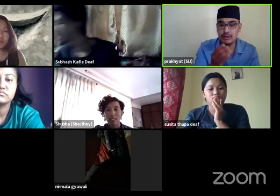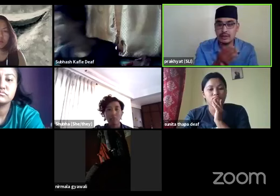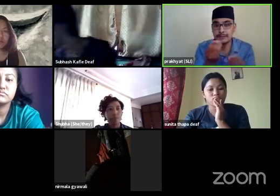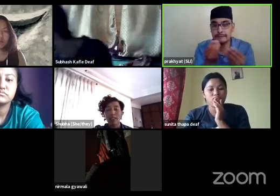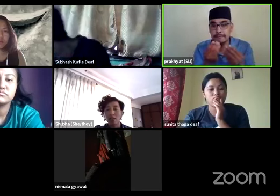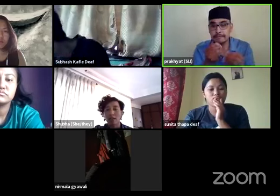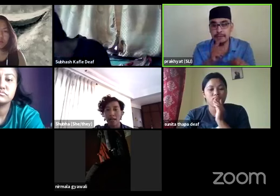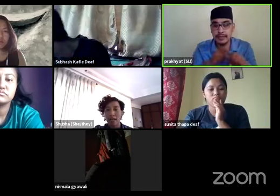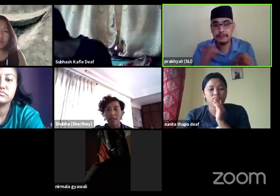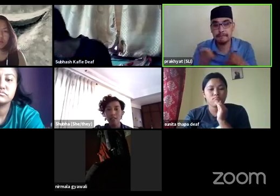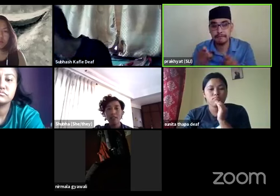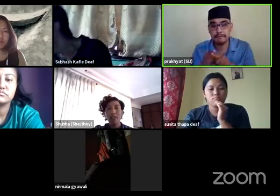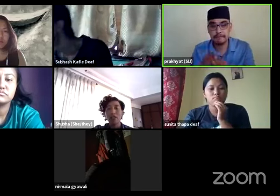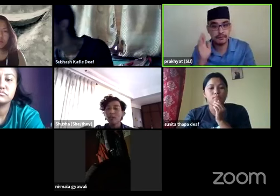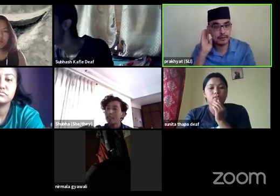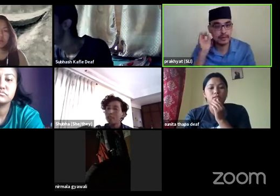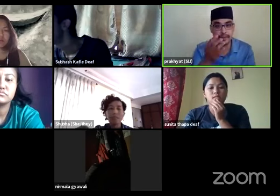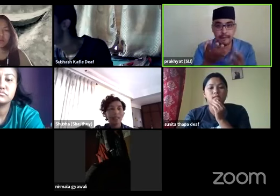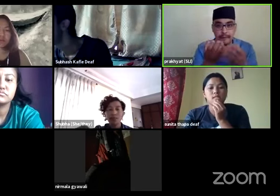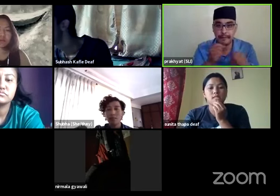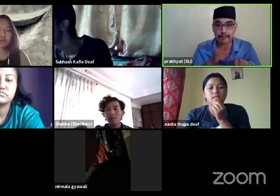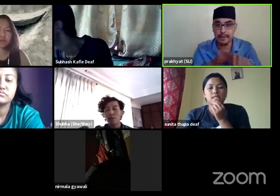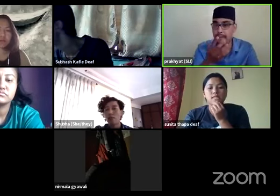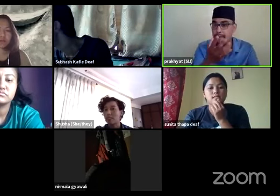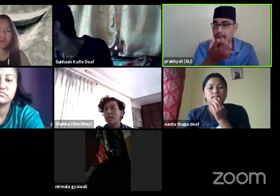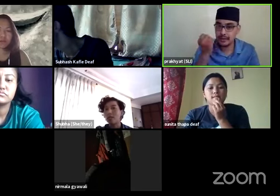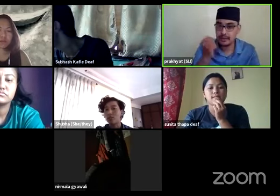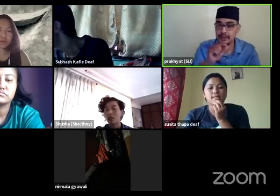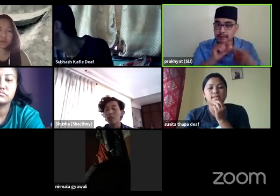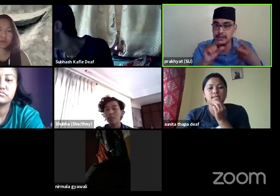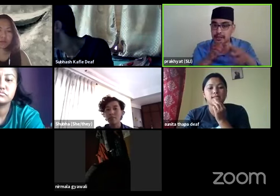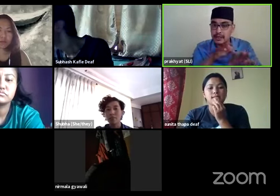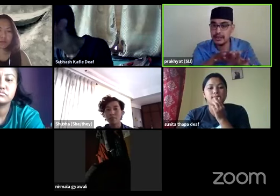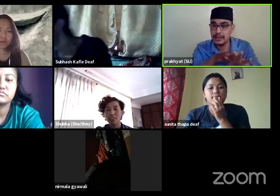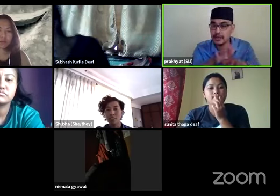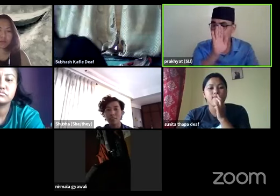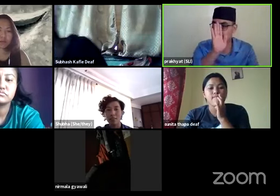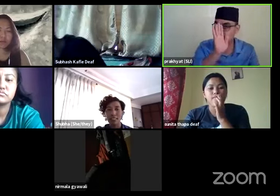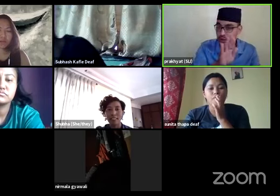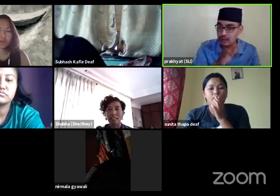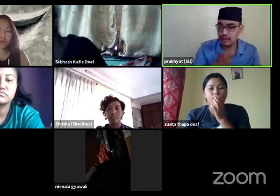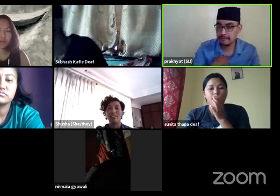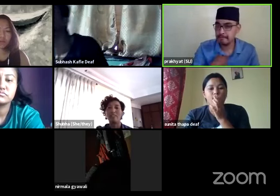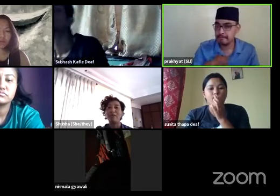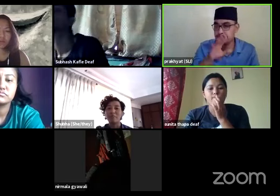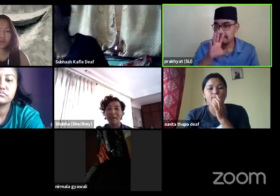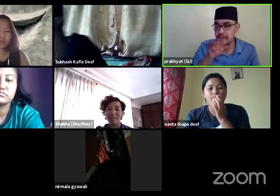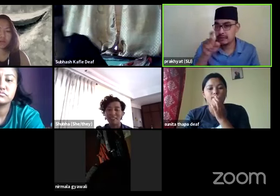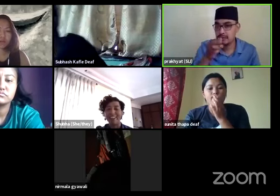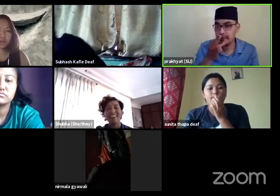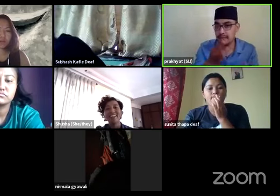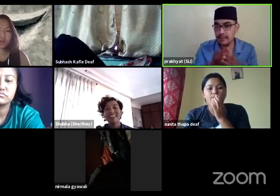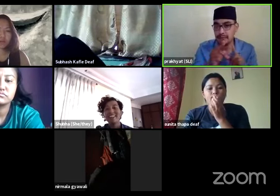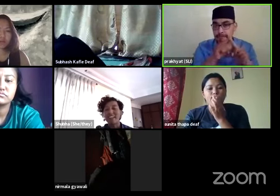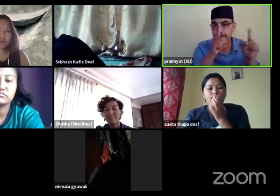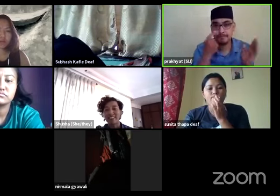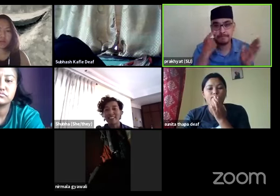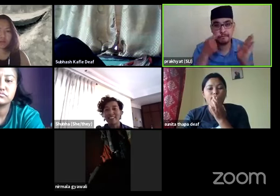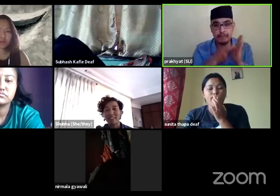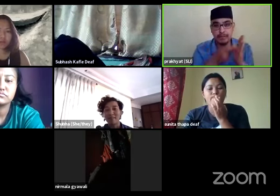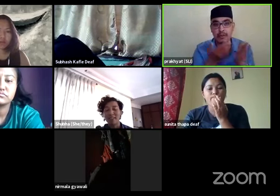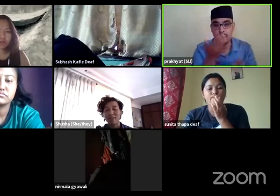समयमा सबै प्रेजेन्ट गरेर भ्याएन तर एकदमै धेरै विषयवस्तुहरू चाहिँ आएको छ मैले 50% जति मात्रै डेटाहरू प्रेजेन्ट गरेर पाएँ होला